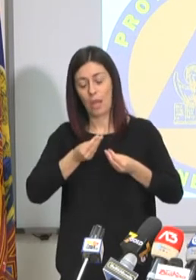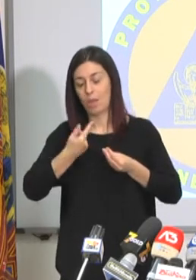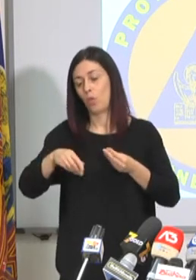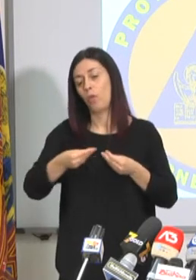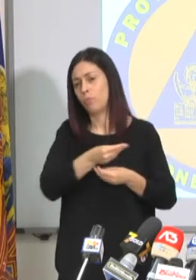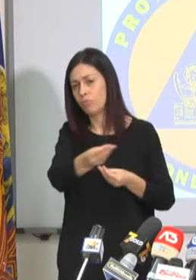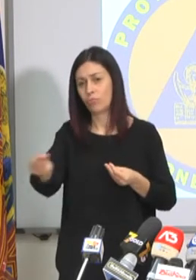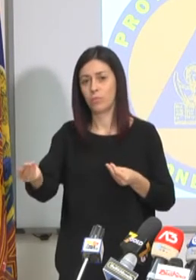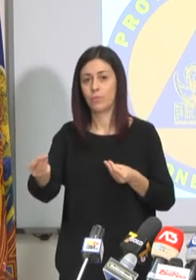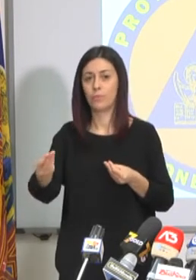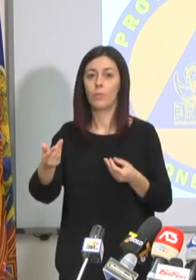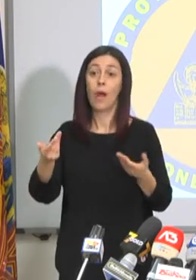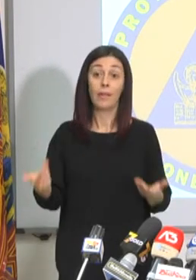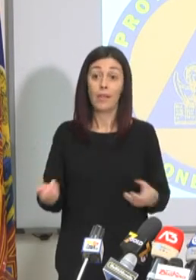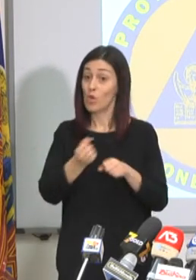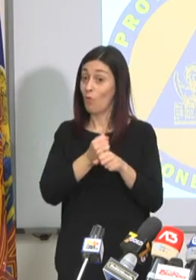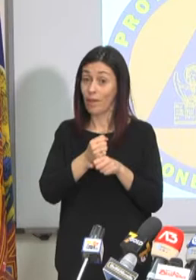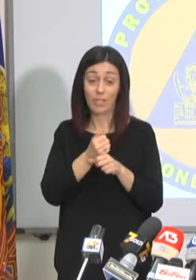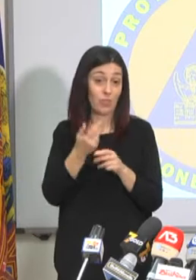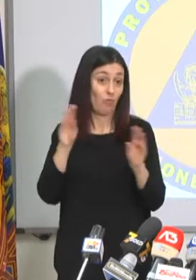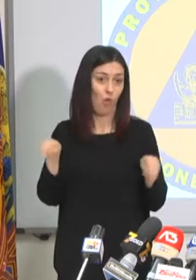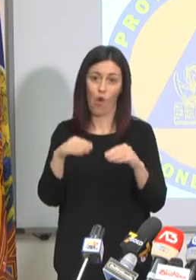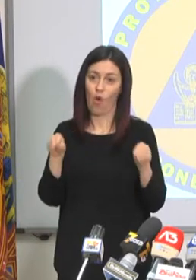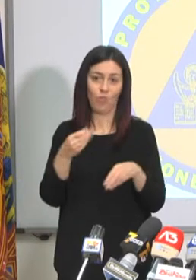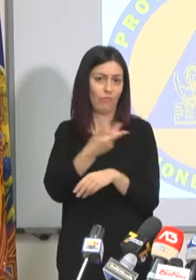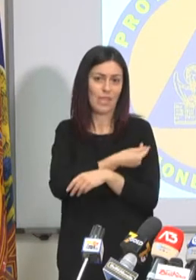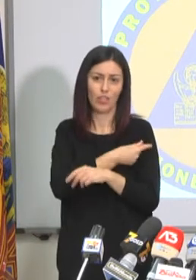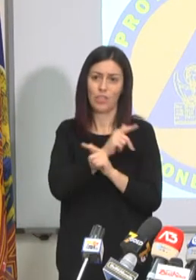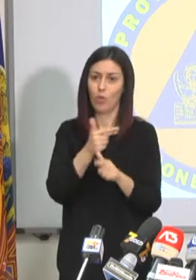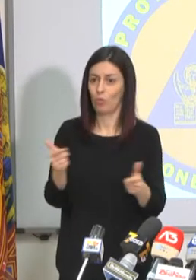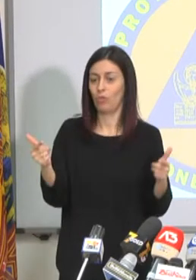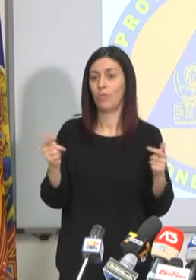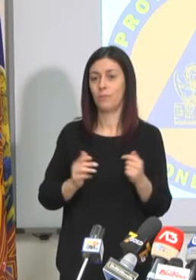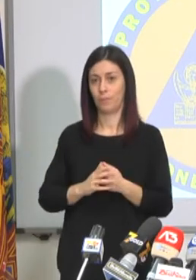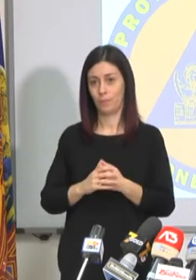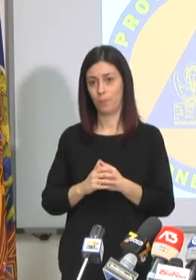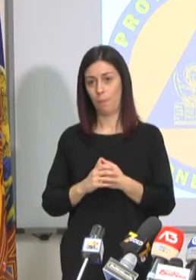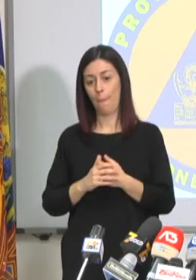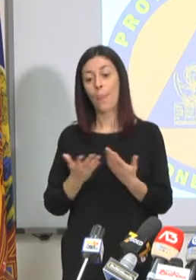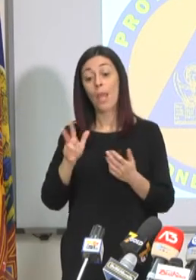al momento le farmacie non ne hanno a disposizione perché non ce n'è sul mercato